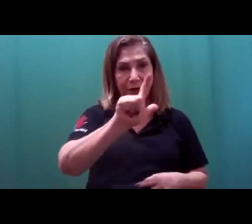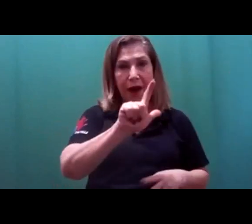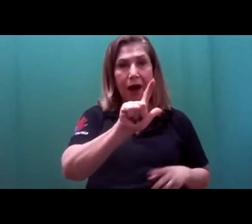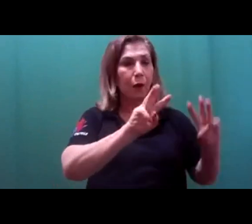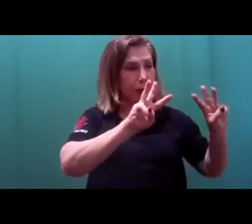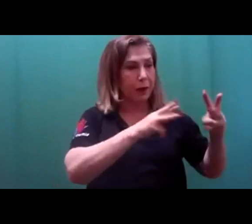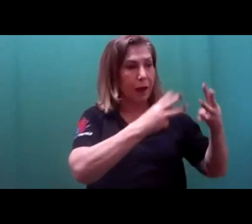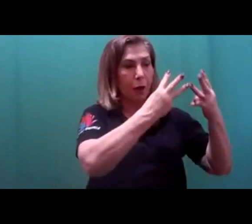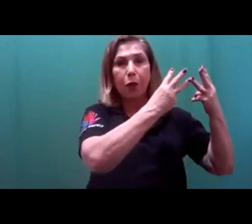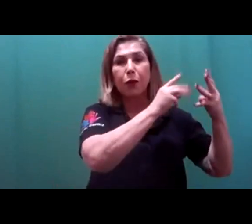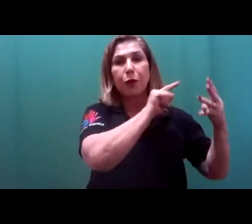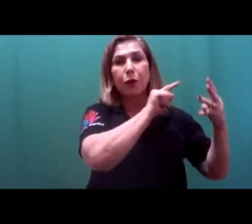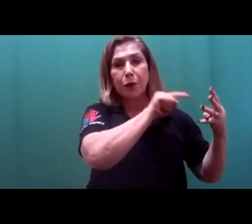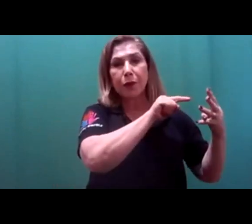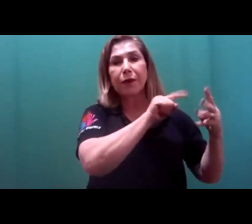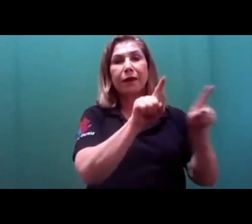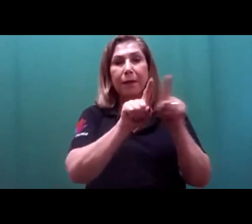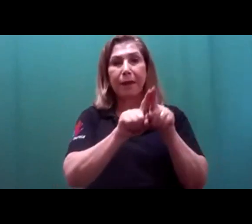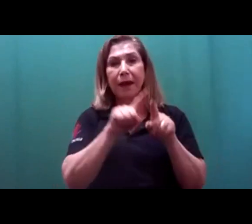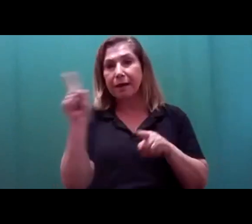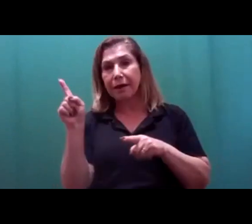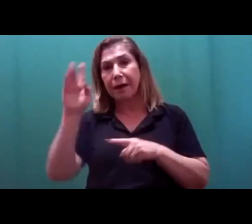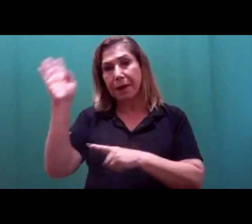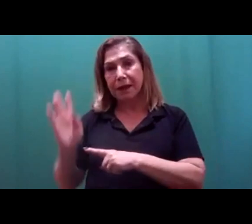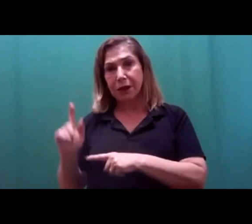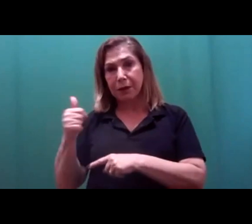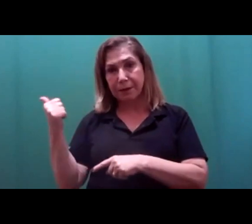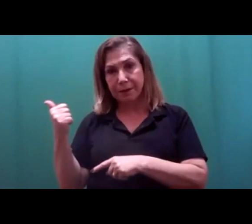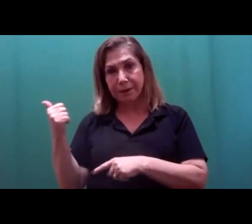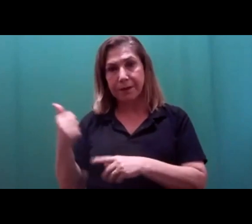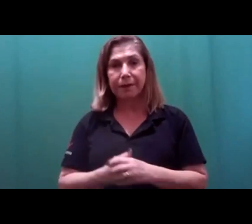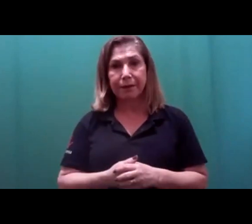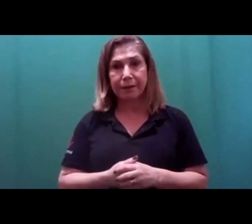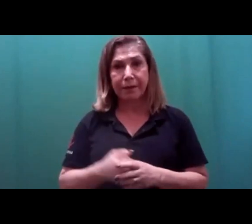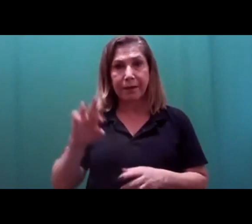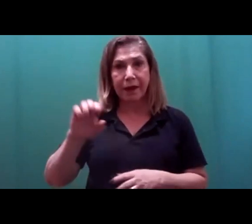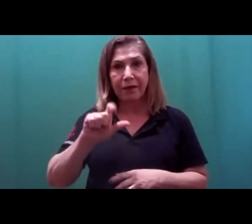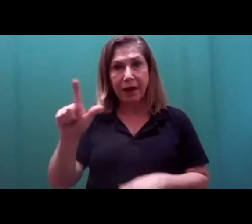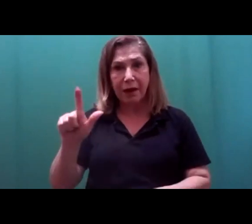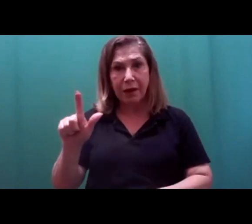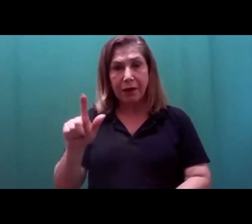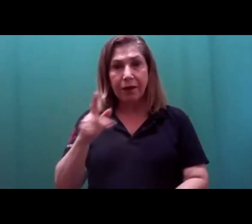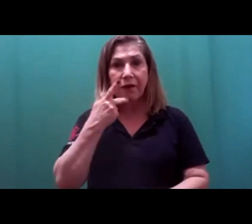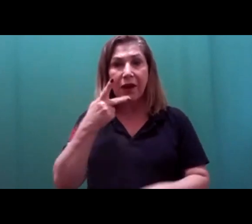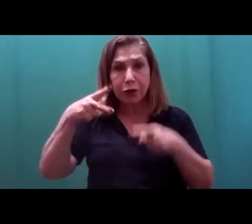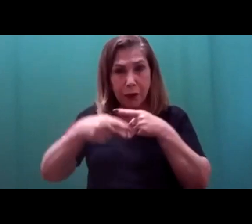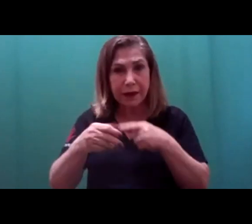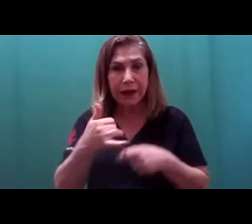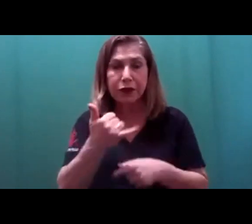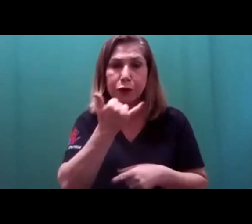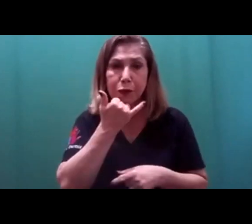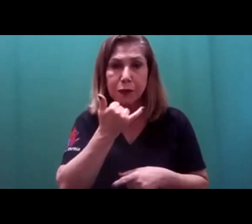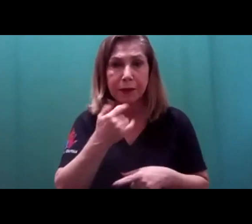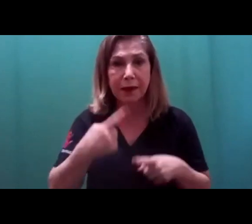ONU, e também a bandeira do Brasil. Ok, Rafael, vamos a... Deixa eu te interromper só um instante, porque tem